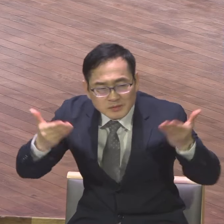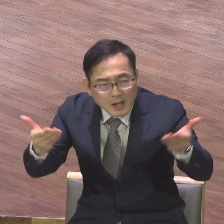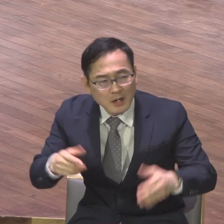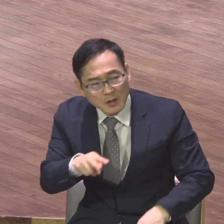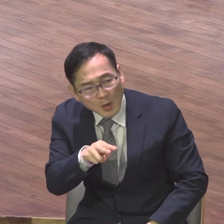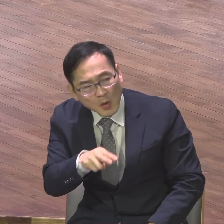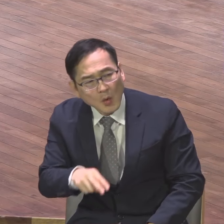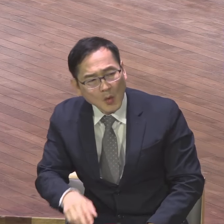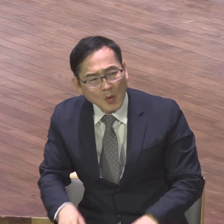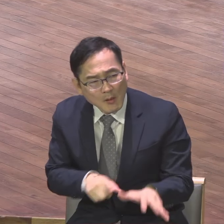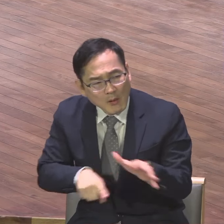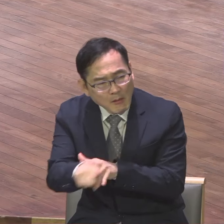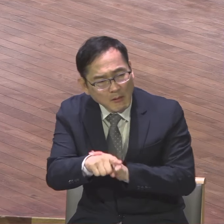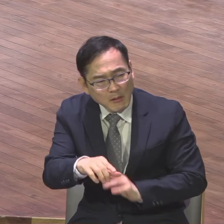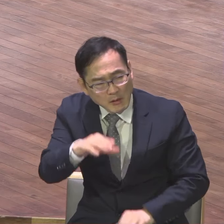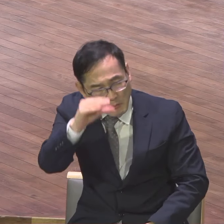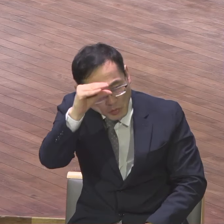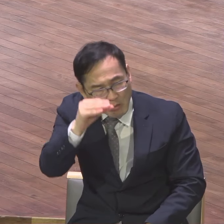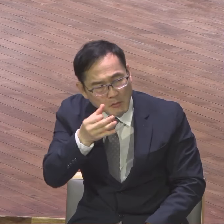예수쟁이다 저거.